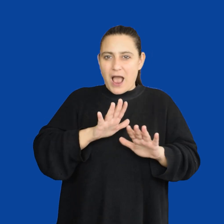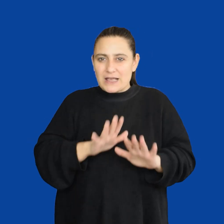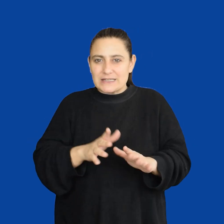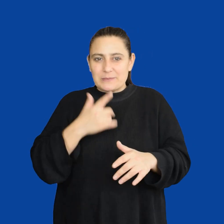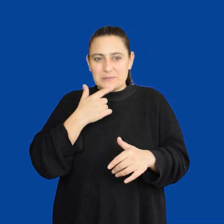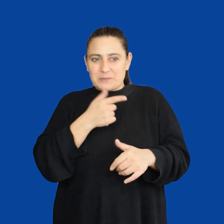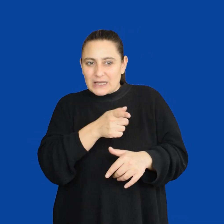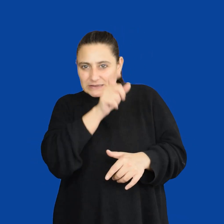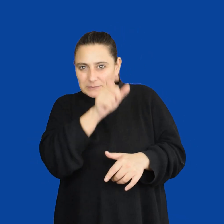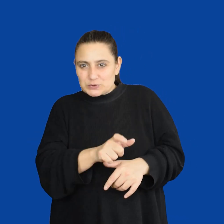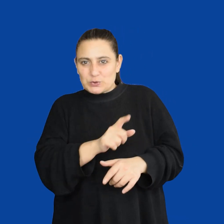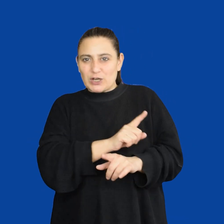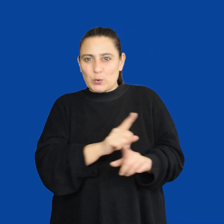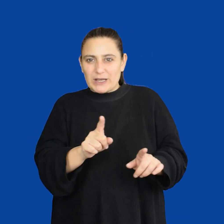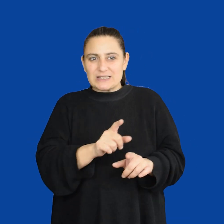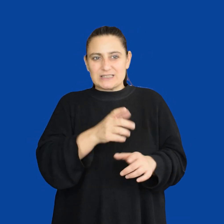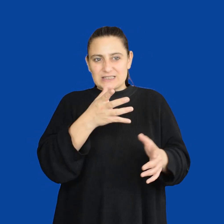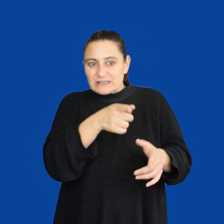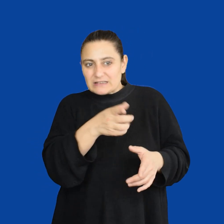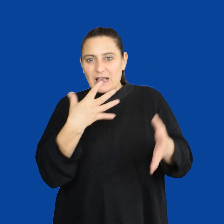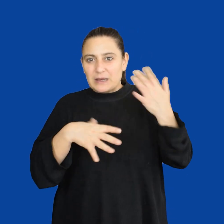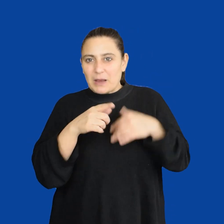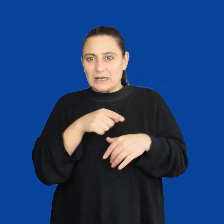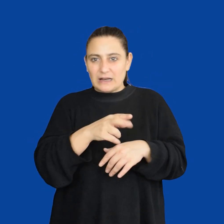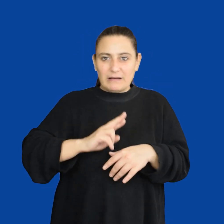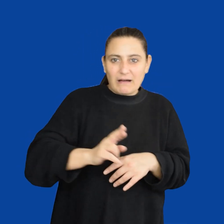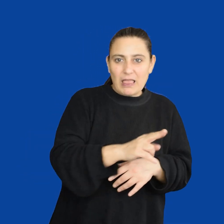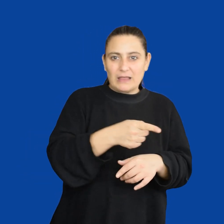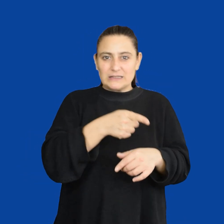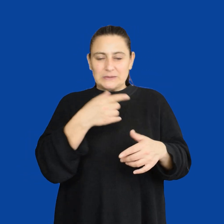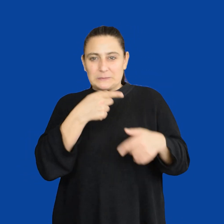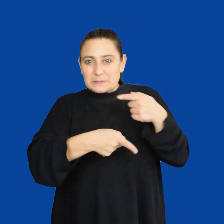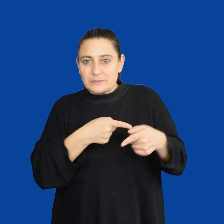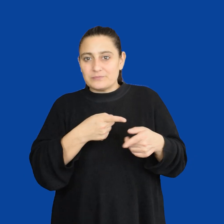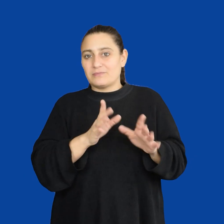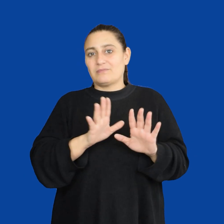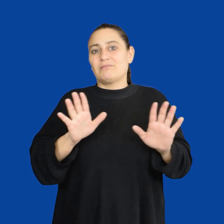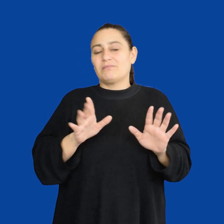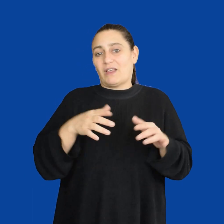la deshumanización de un grupo no cambian la realidad de que el verdugo debe ejecutar a una